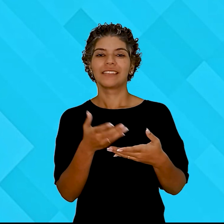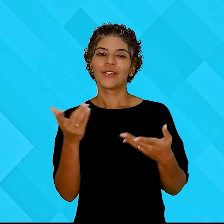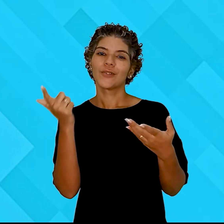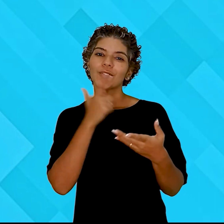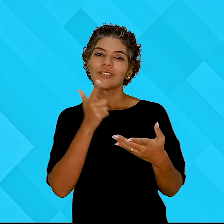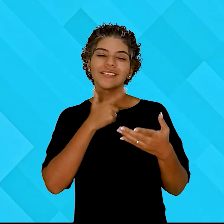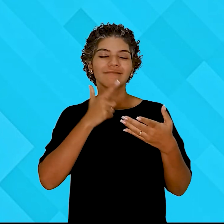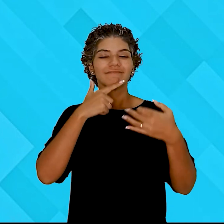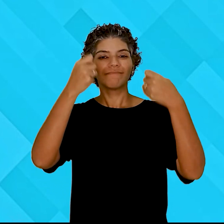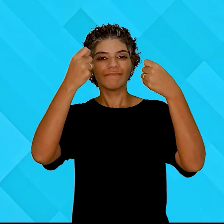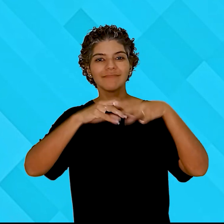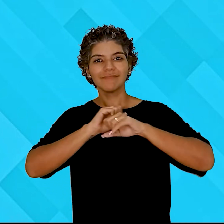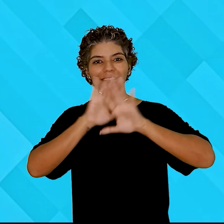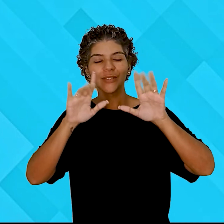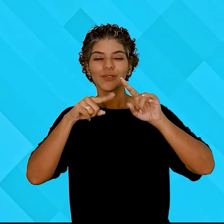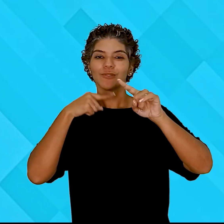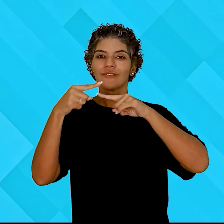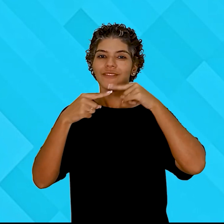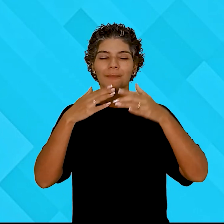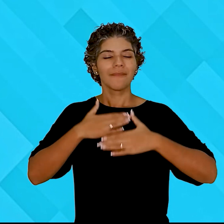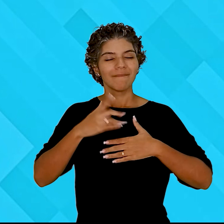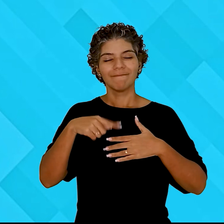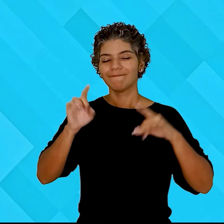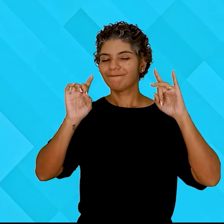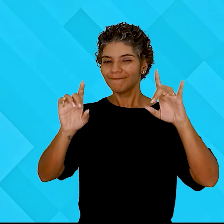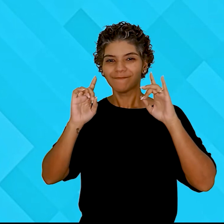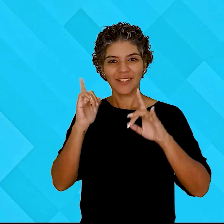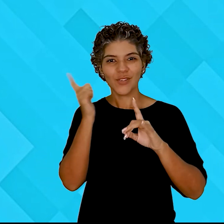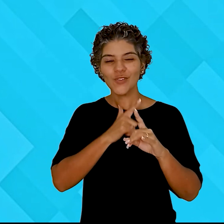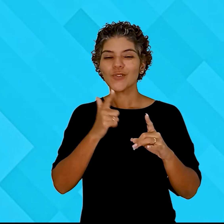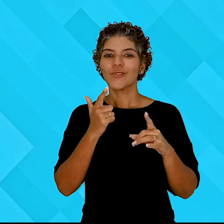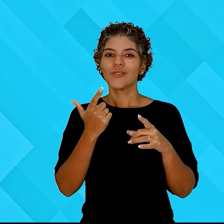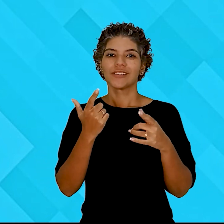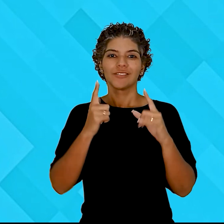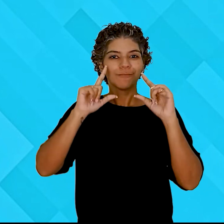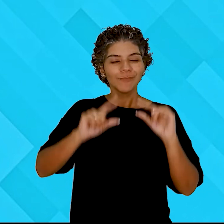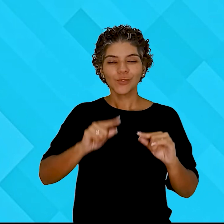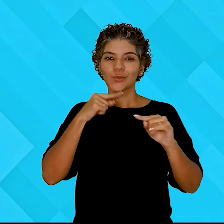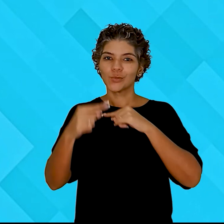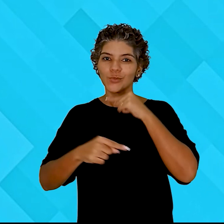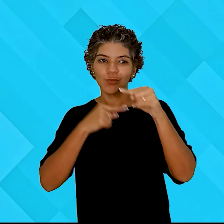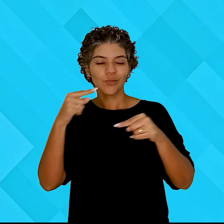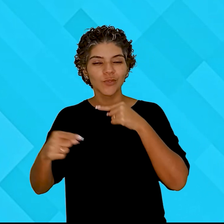enriquecedor. Eu, de fato, tirei muitas dúvidas que eu tinha, né? Foi uma mini aula em 30 minutos que